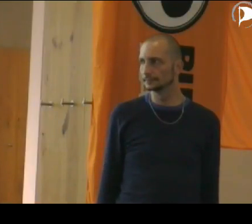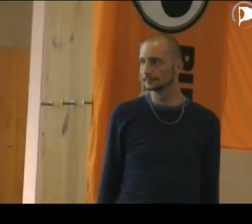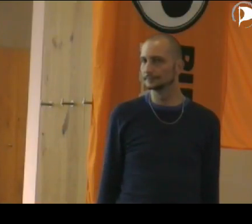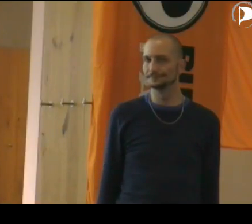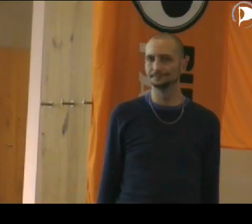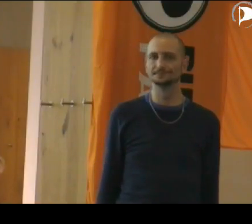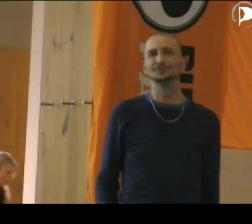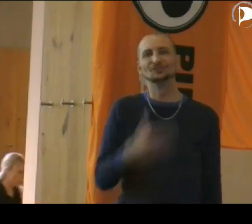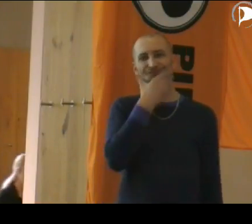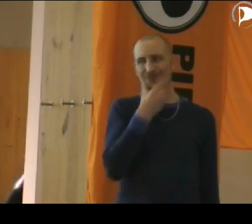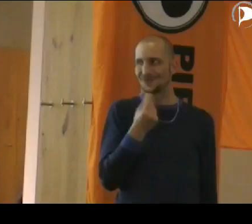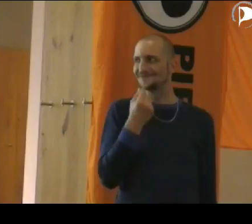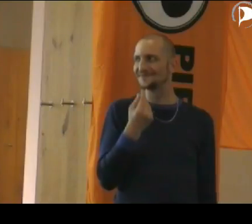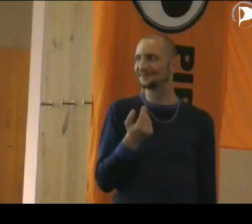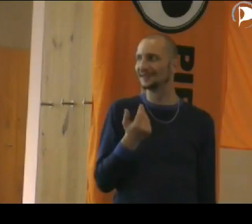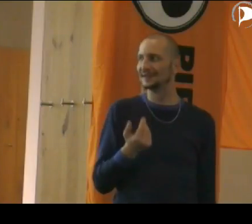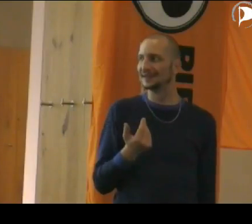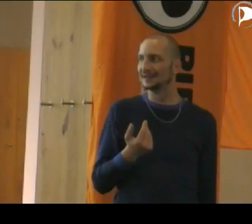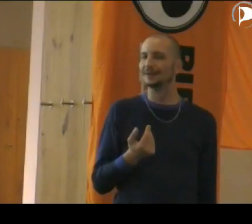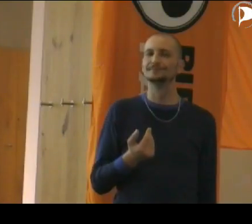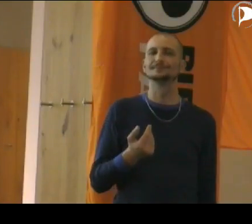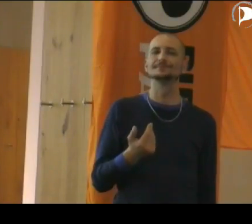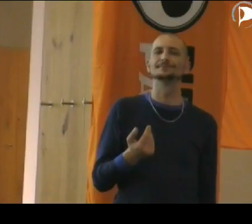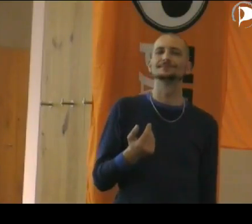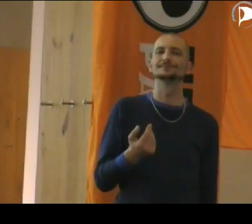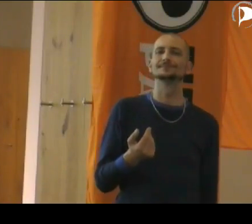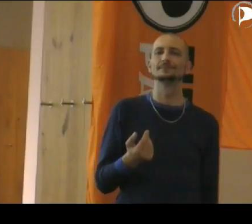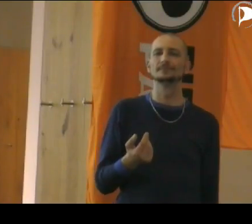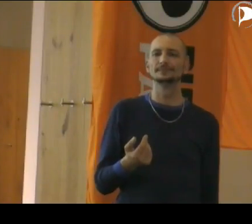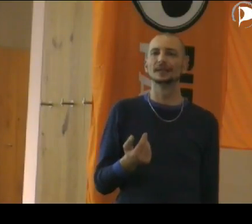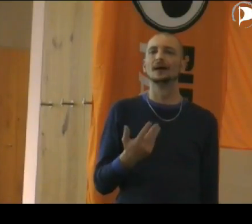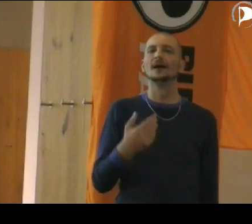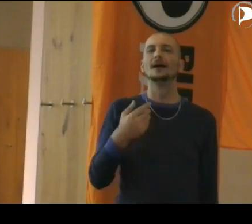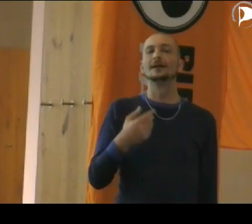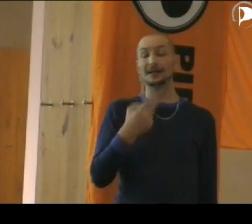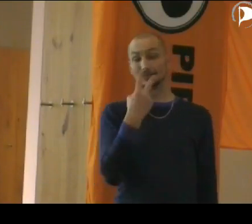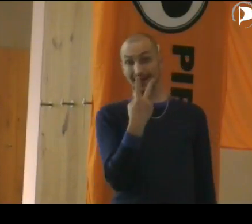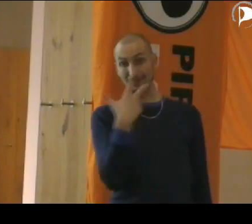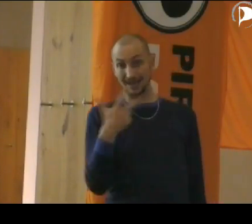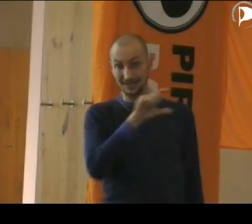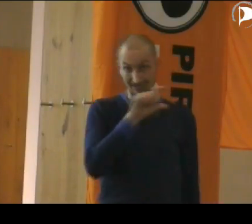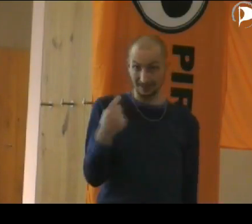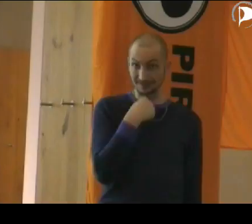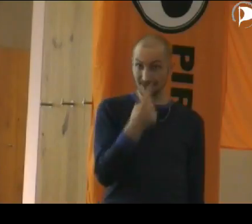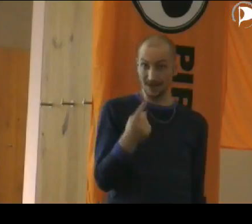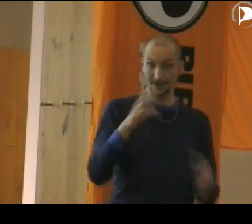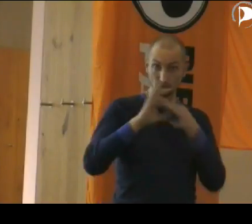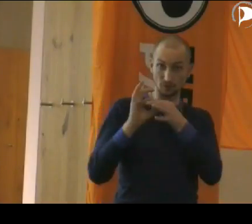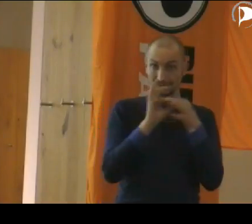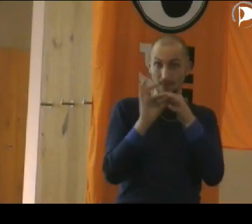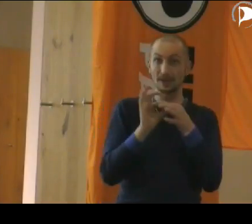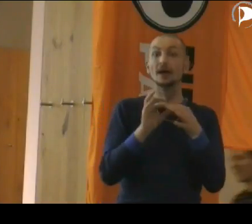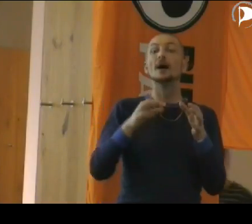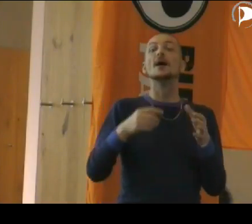heute läuft ich wollte kommt würde ich gerne 2000 zum thema war da